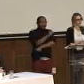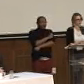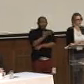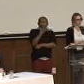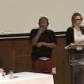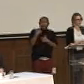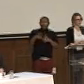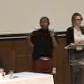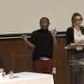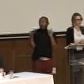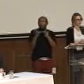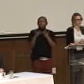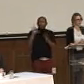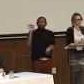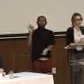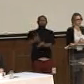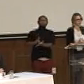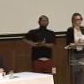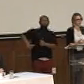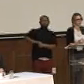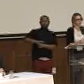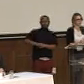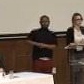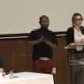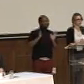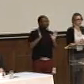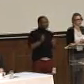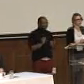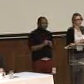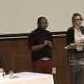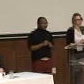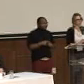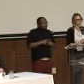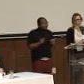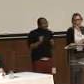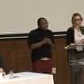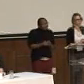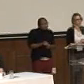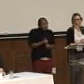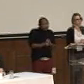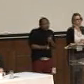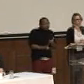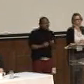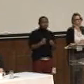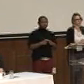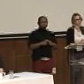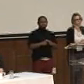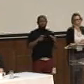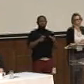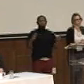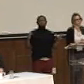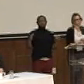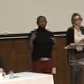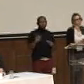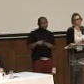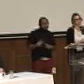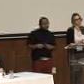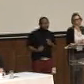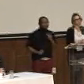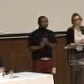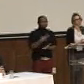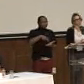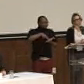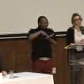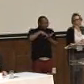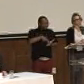contato com a realidade. Isso nós já fazemos, mas fazemos pouco. É preciso fazer mais, é preciso ampliar, é preciso consolidar aquilo